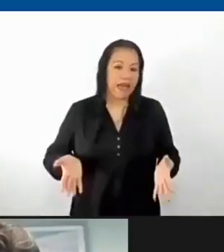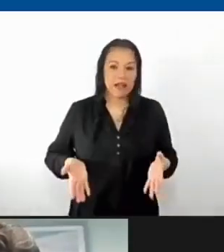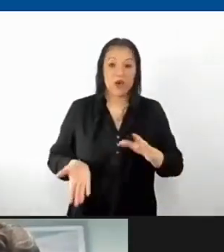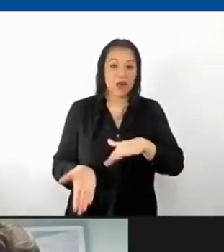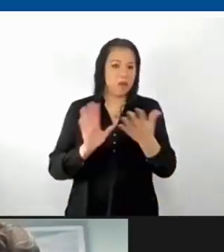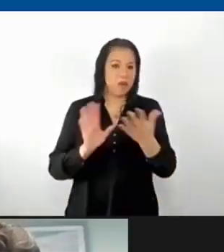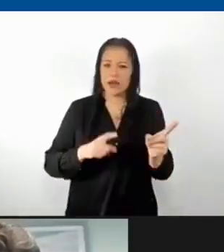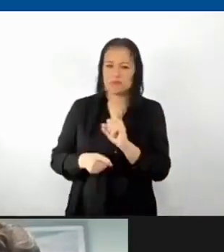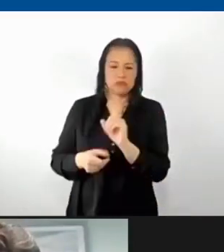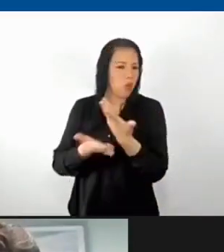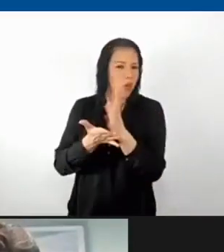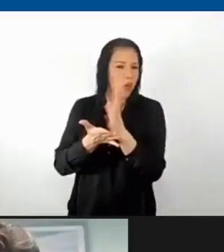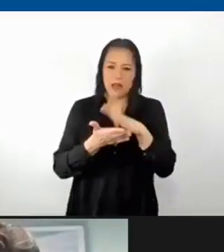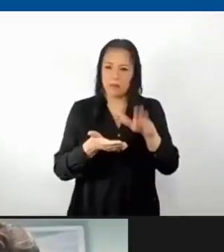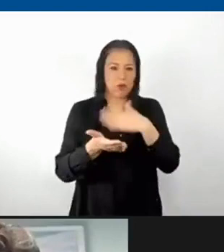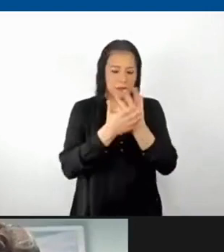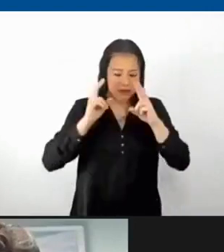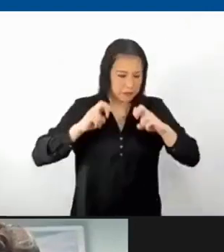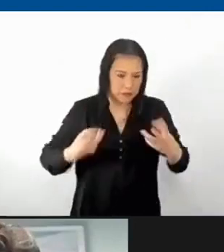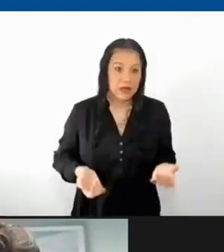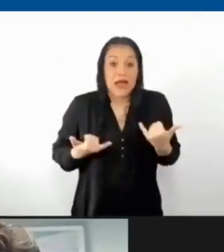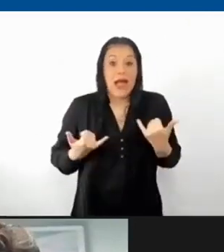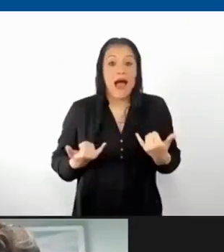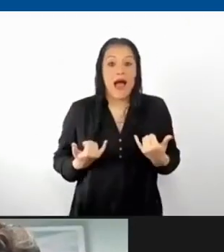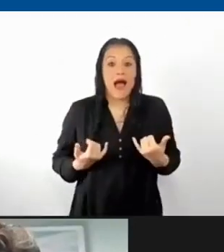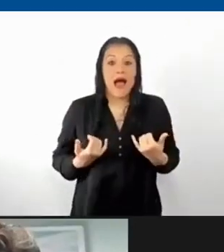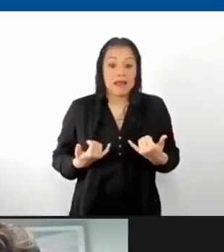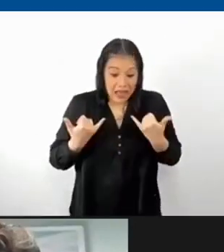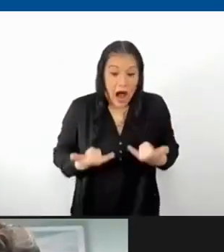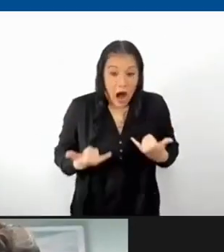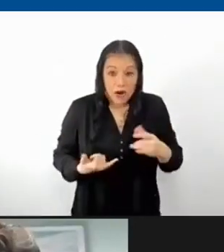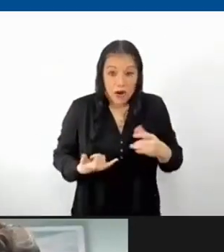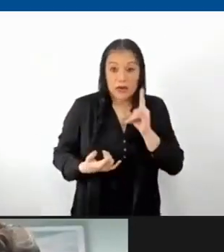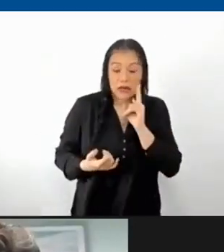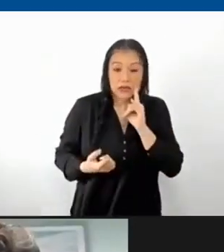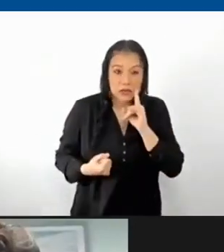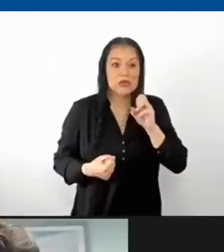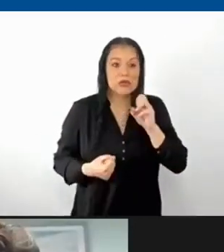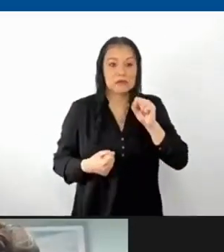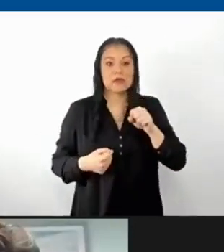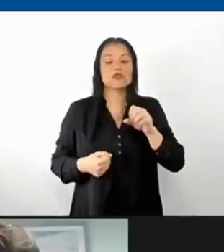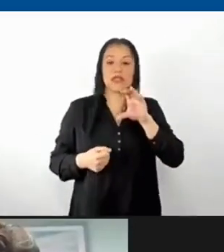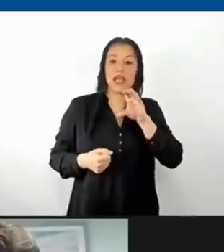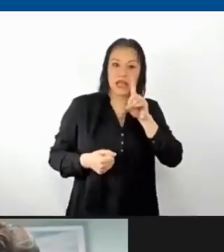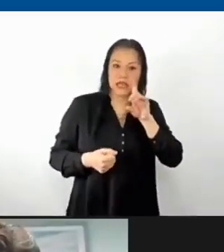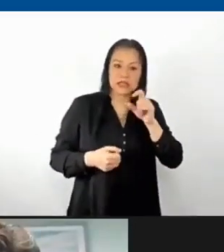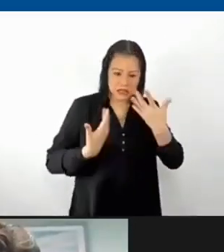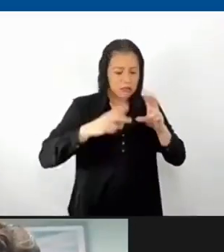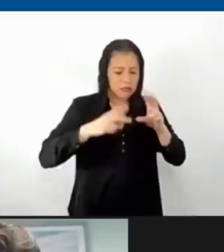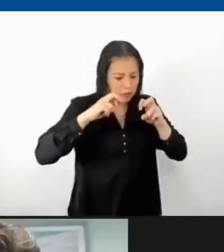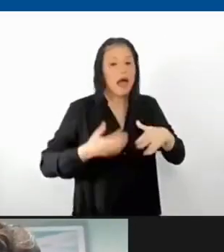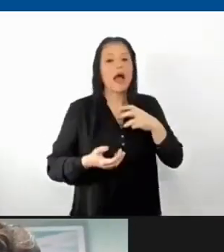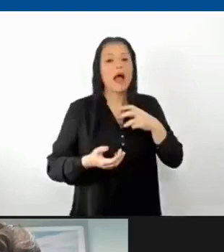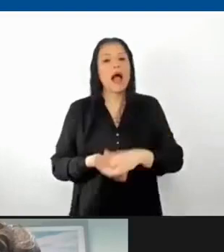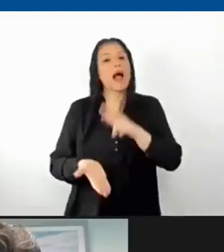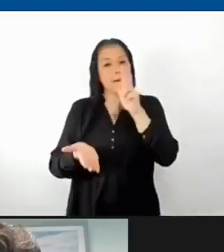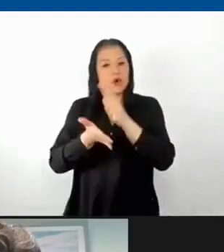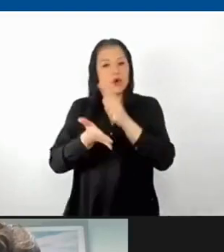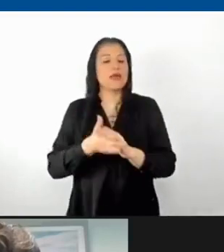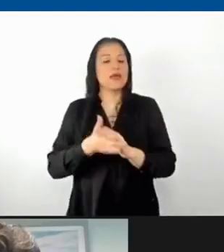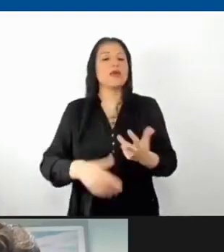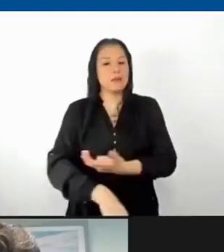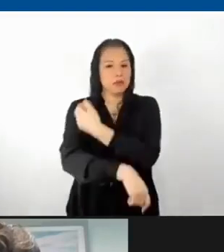problema. Así es que al momento, como les digo, aquí en Estados Unidos, los CDC han aprobado la vacunación de